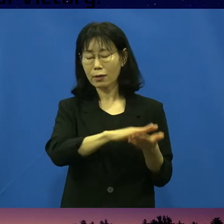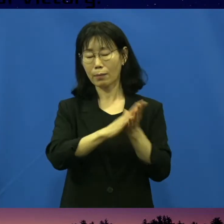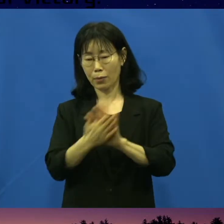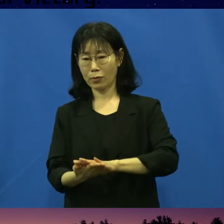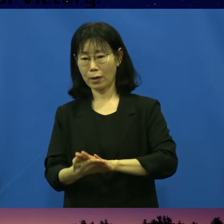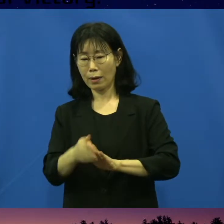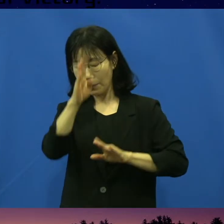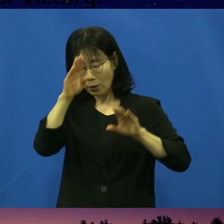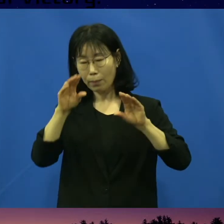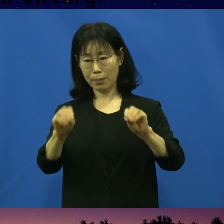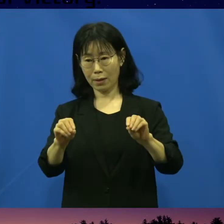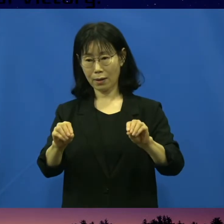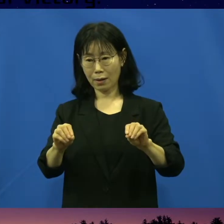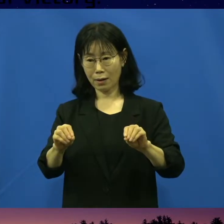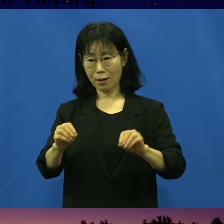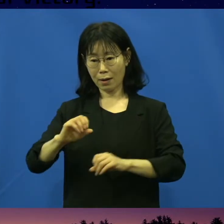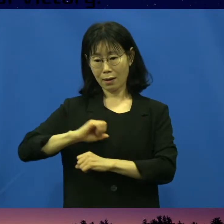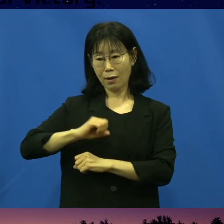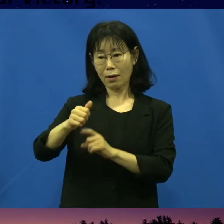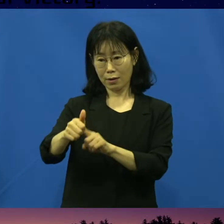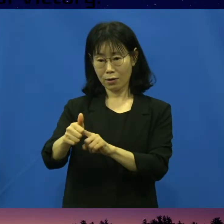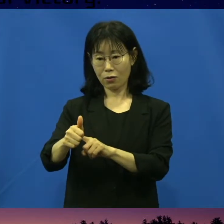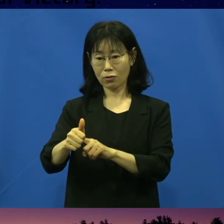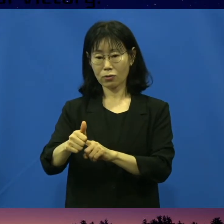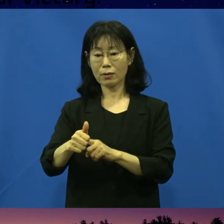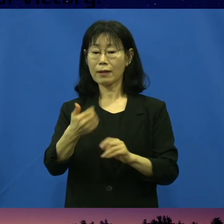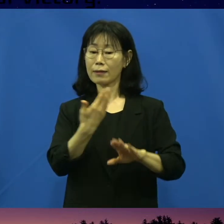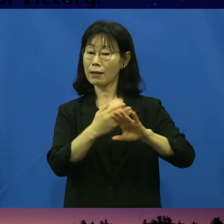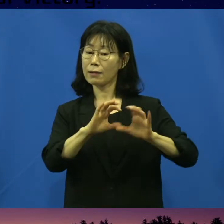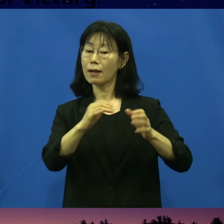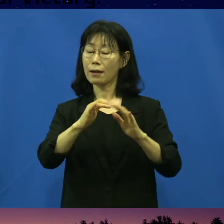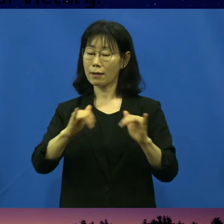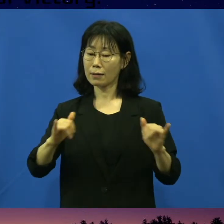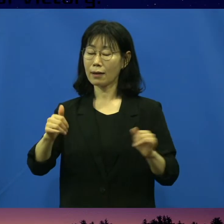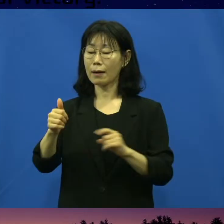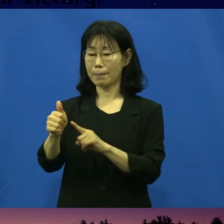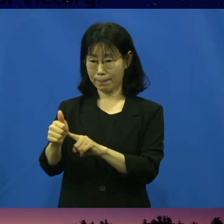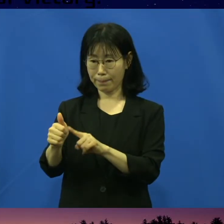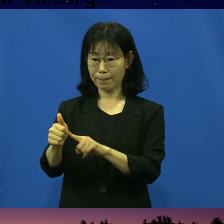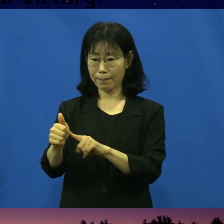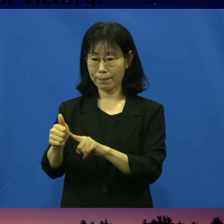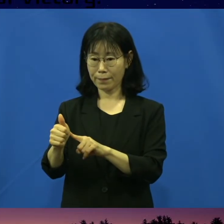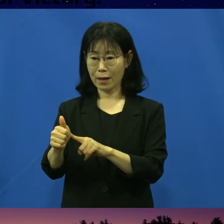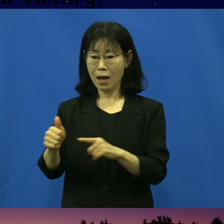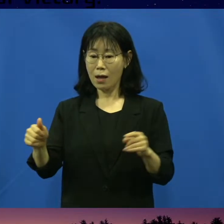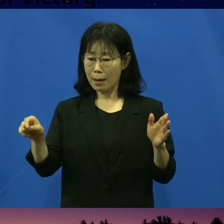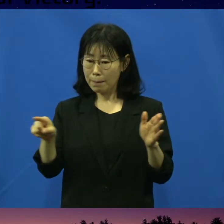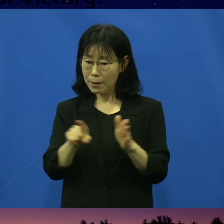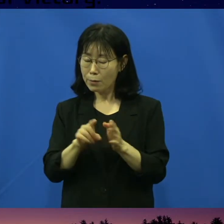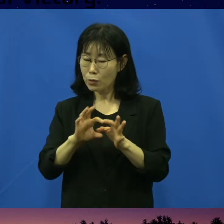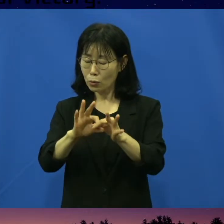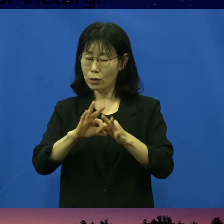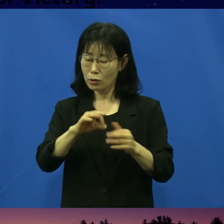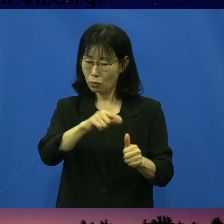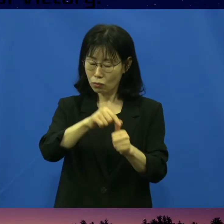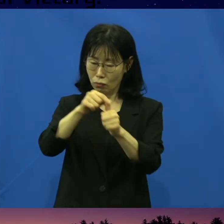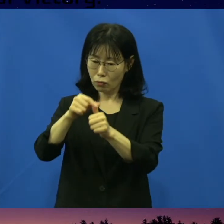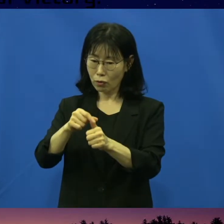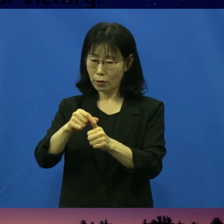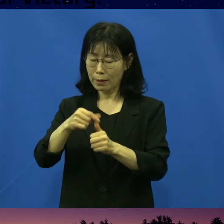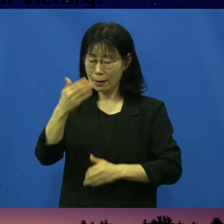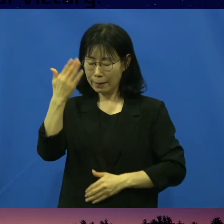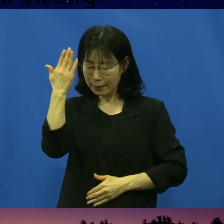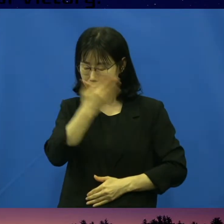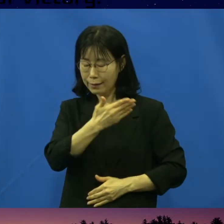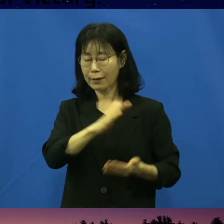아니에요. 이방인이에요. 그럼에도 믿음으로 구원을 얻었다는 것을 시사해 주는 바가 무엇입니까? 여러분, 오늘 이 본문의